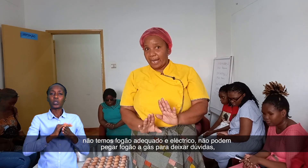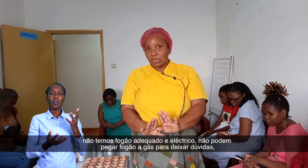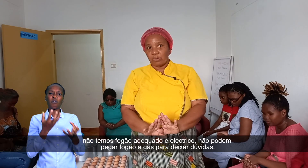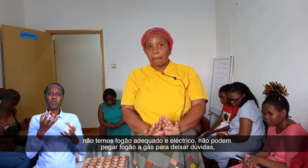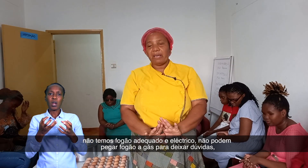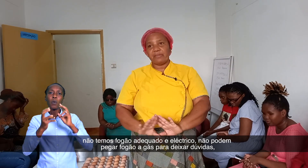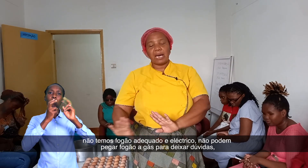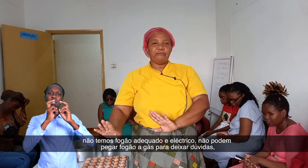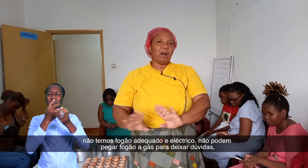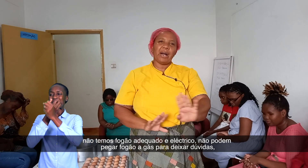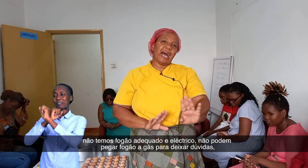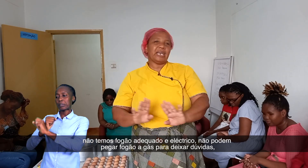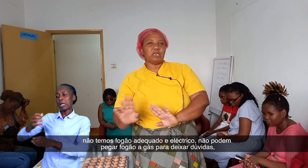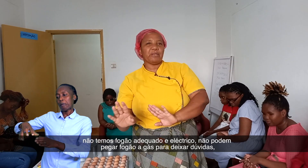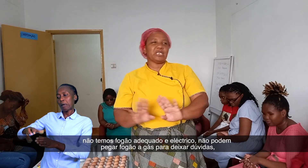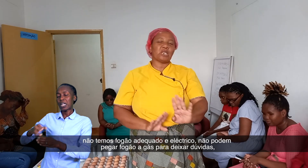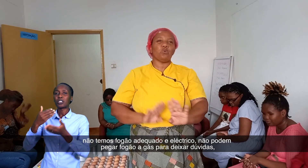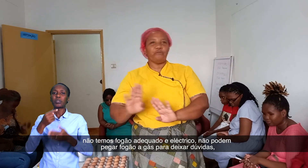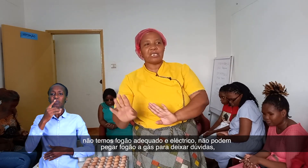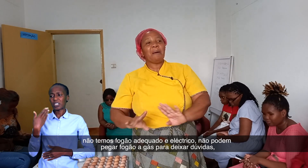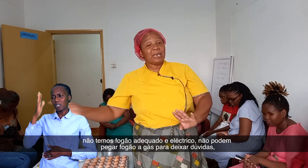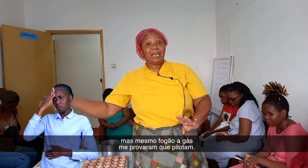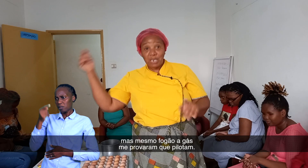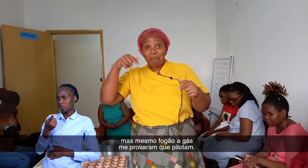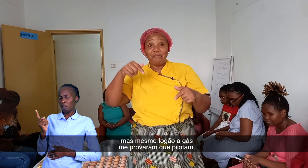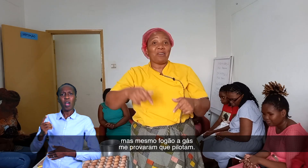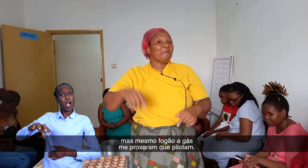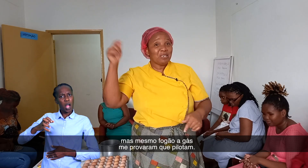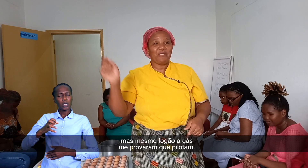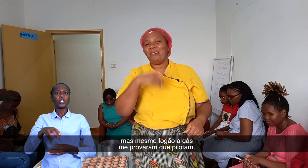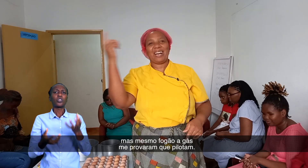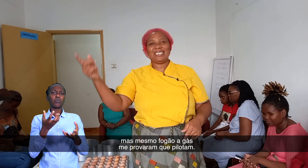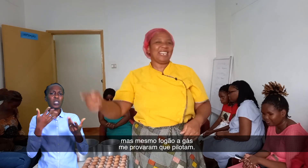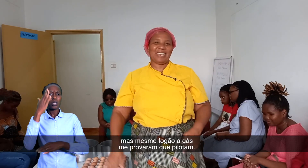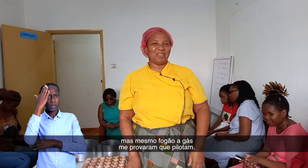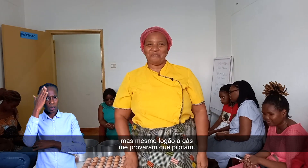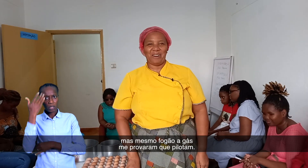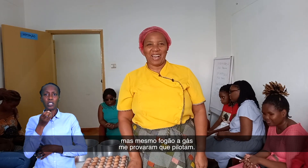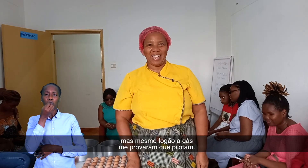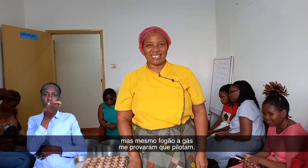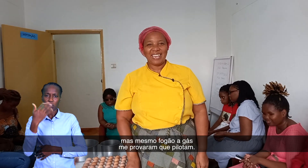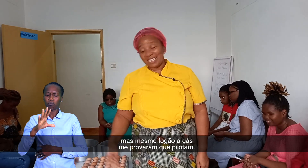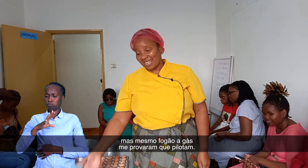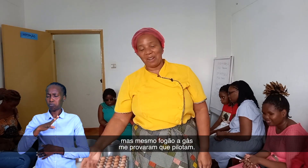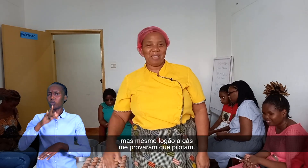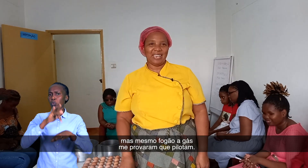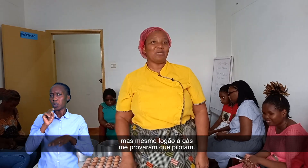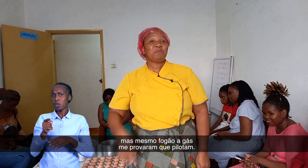elétrico, para eles estarem fogão a gás, podem deixar dúvidas. Mas elas já me provaram o mesmo fogão a gás. Elas já me ajudaram o fogão a gás. Disseram-me aqui que nós